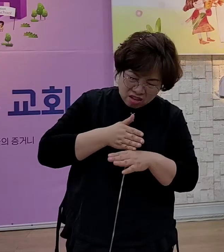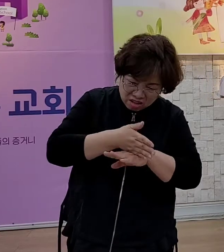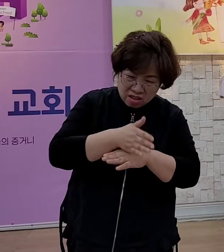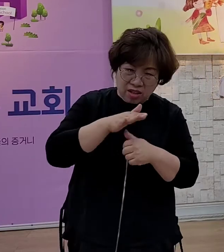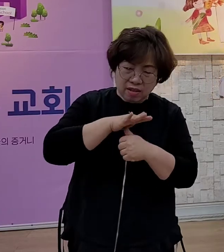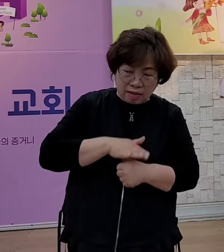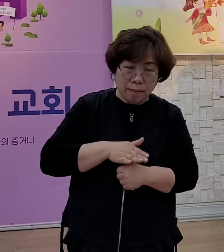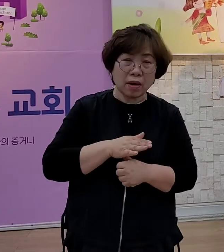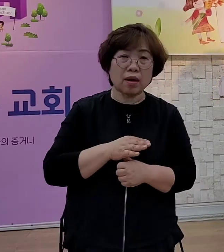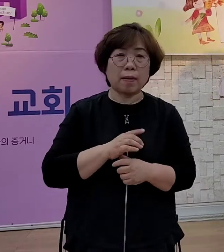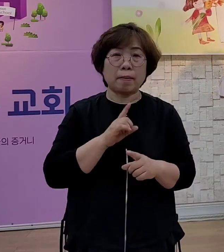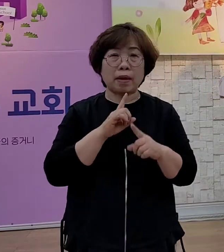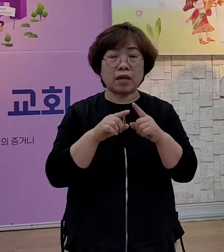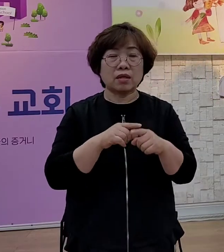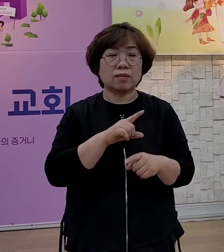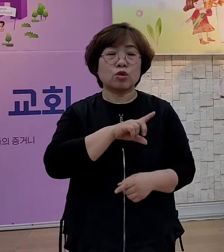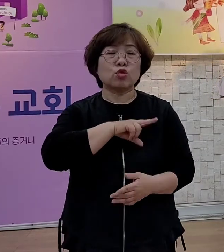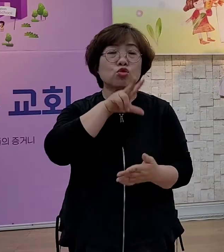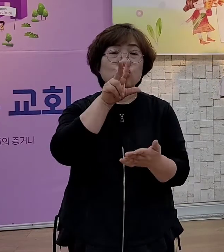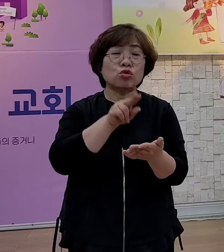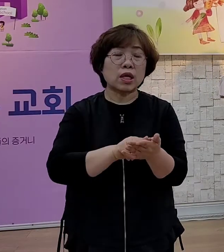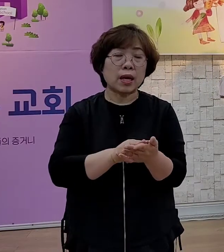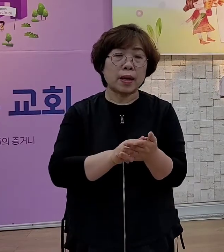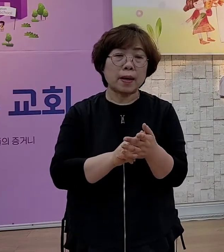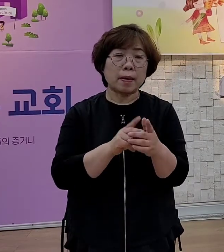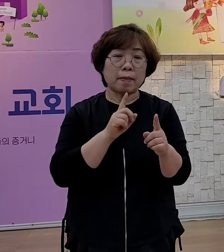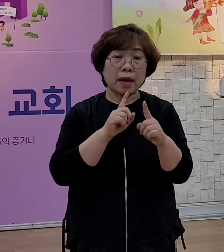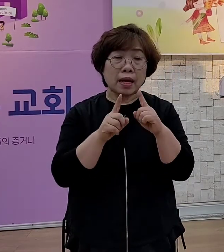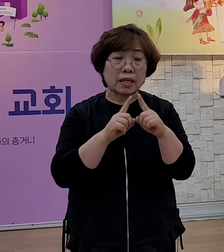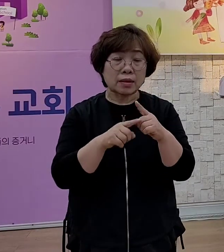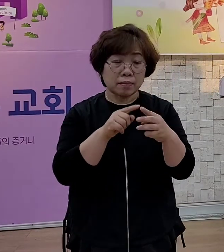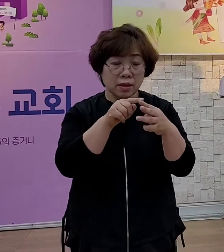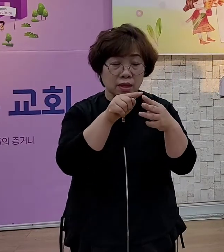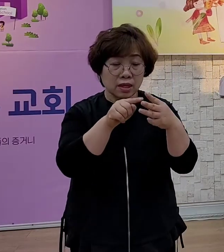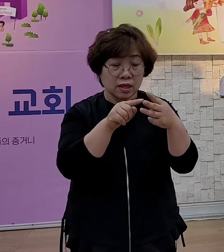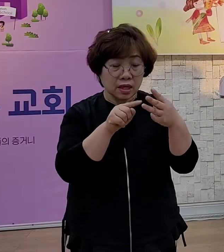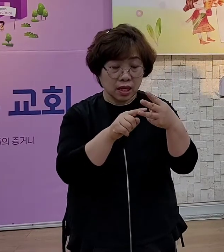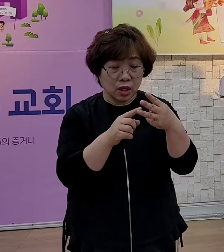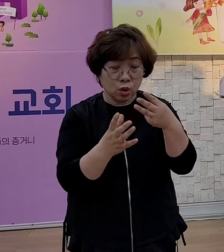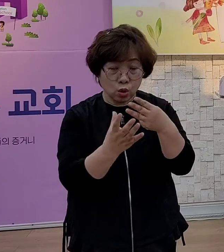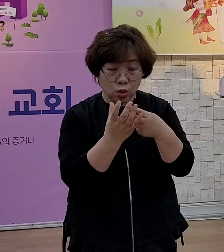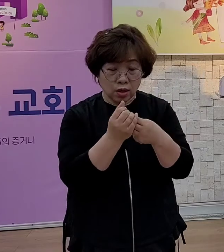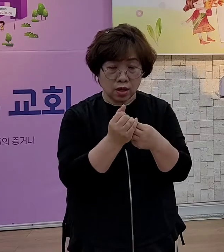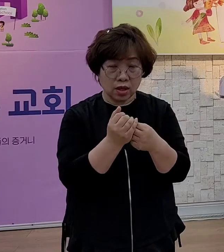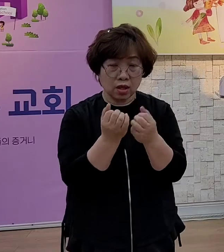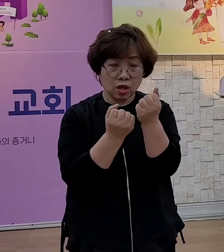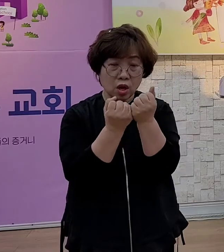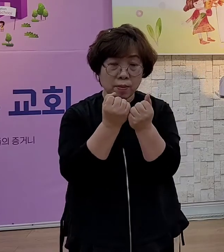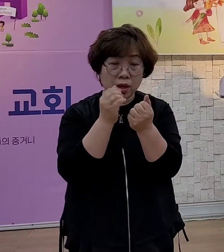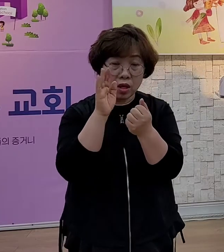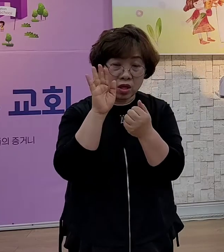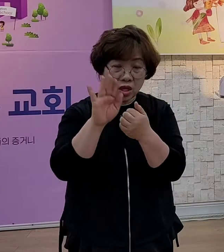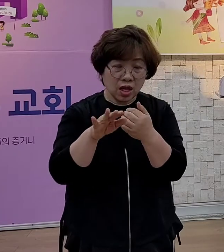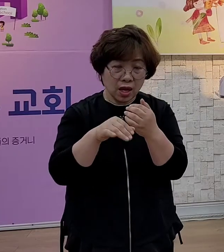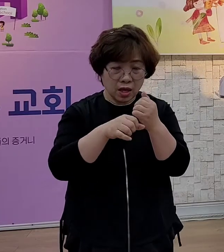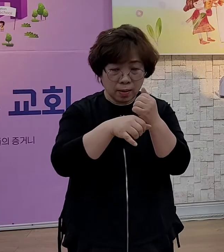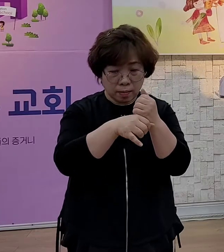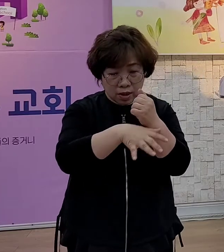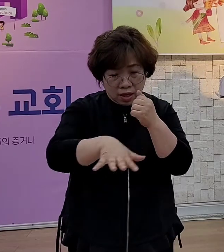이 주제를 설명하기 위해서 이 세 가지 요소를 지금 덧붙이고 있다라는